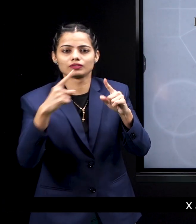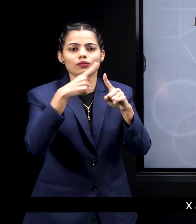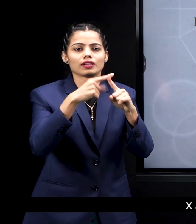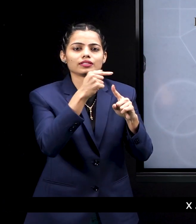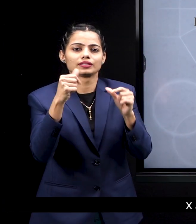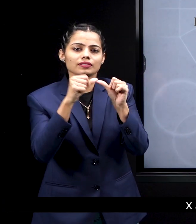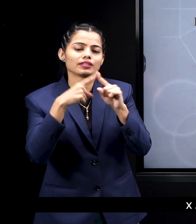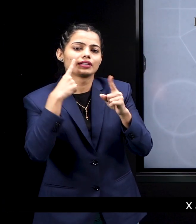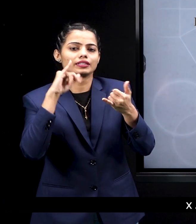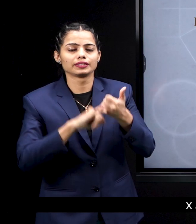இருக்கும்.